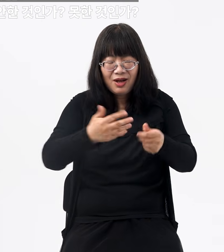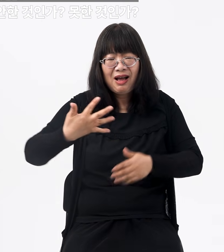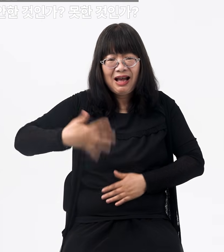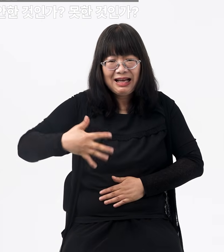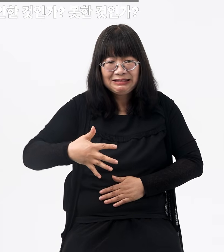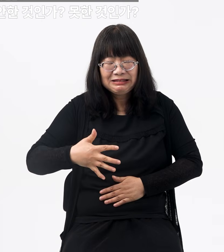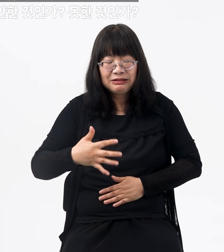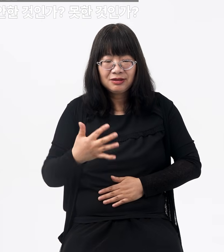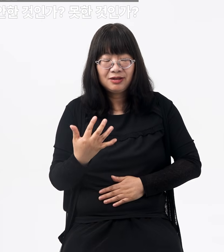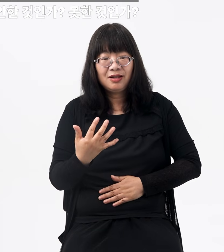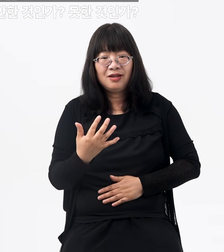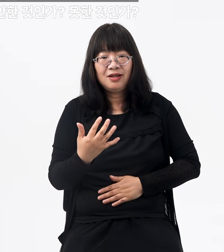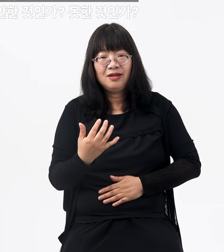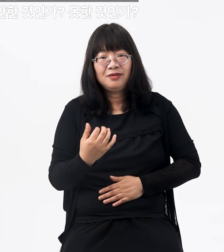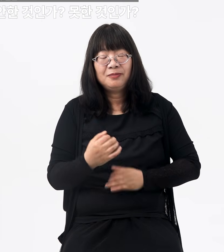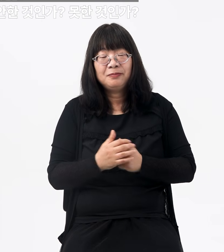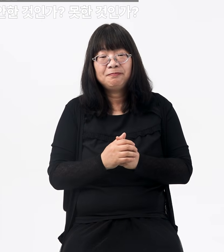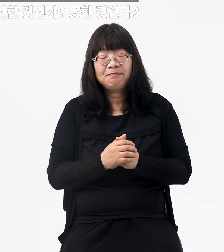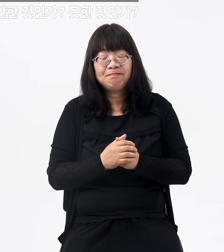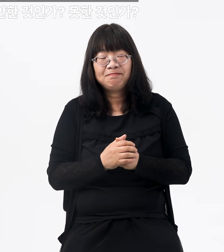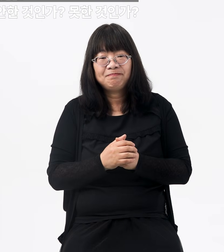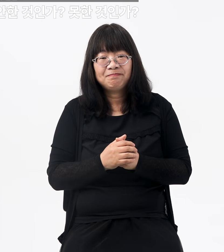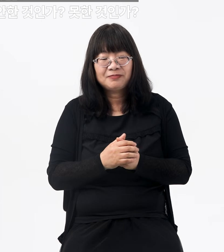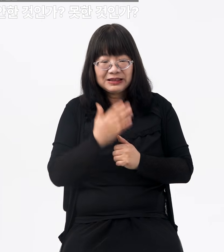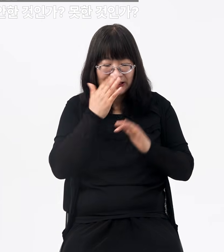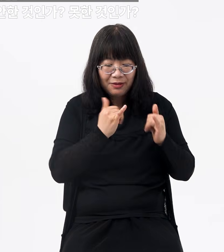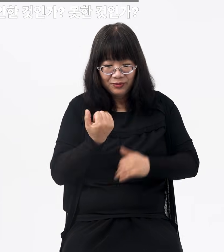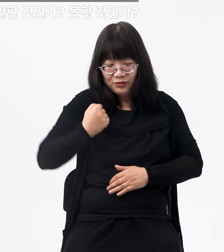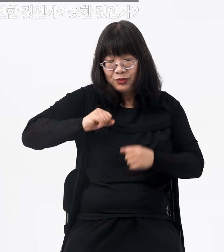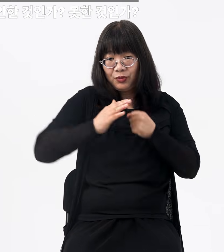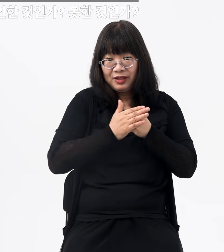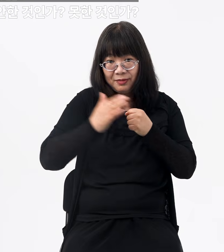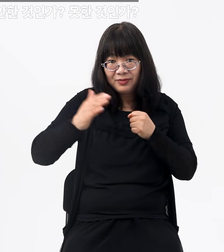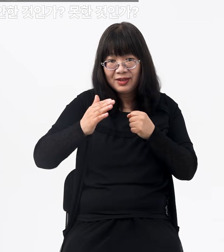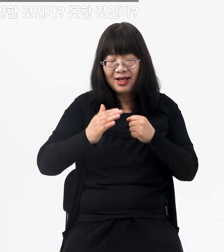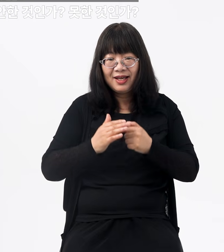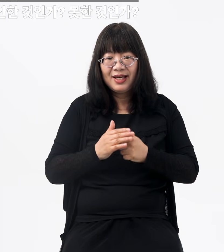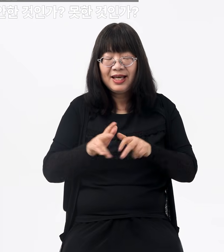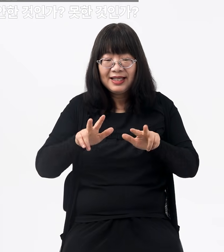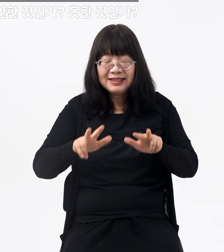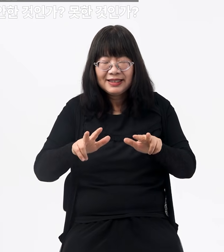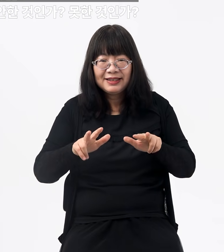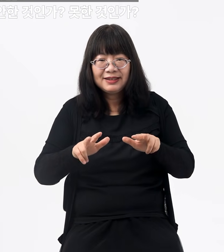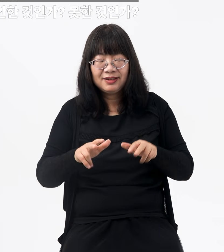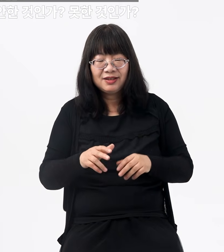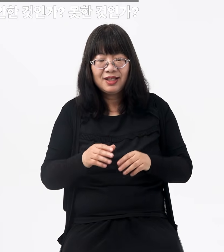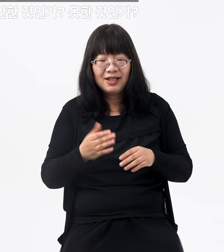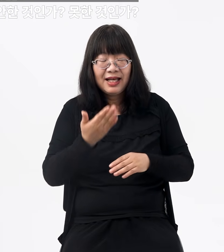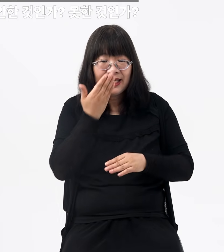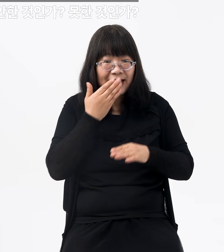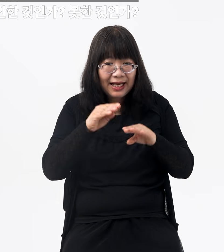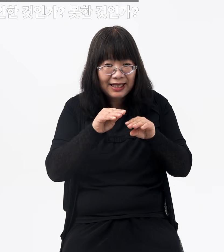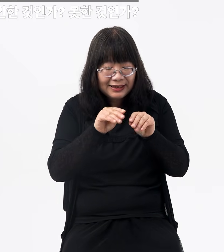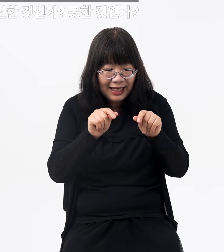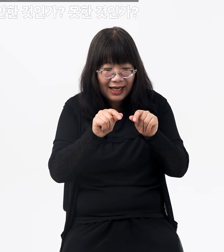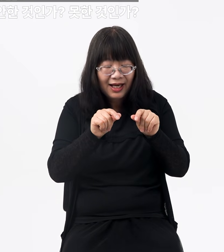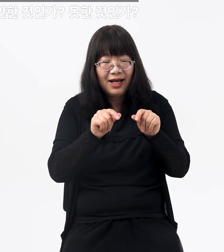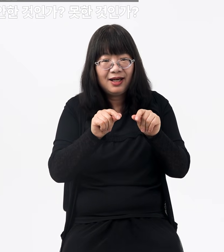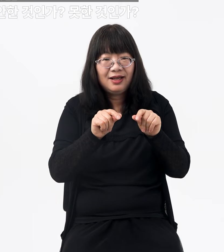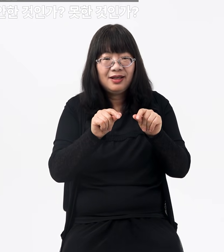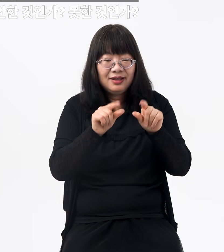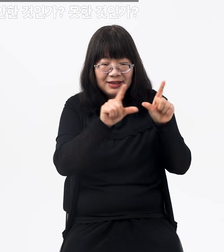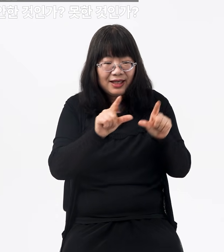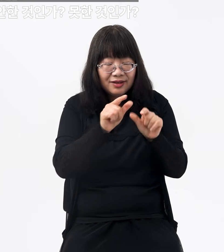아니한 불순종 아니한 결과에 의해서 그들이 컨트롤되고 핸들링되는 걸 볼 수가